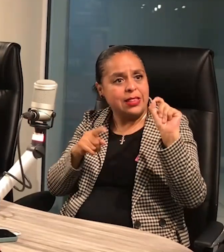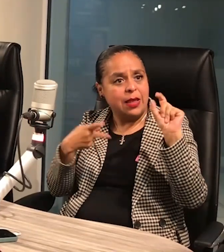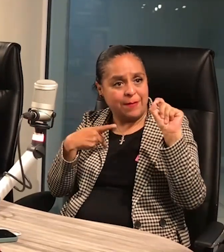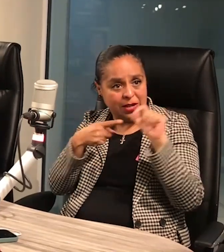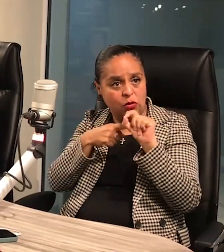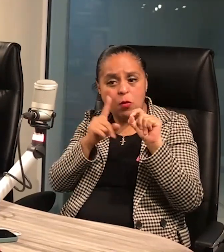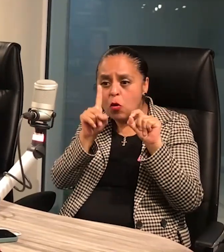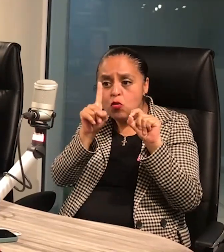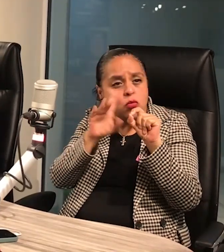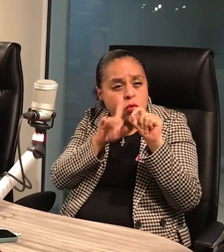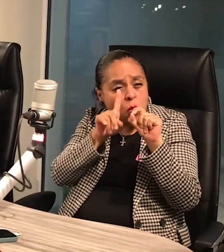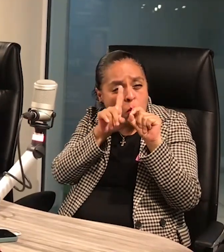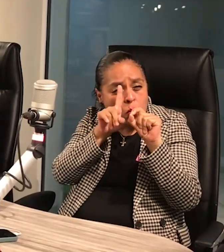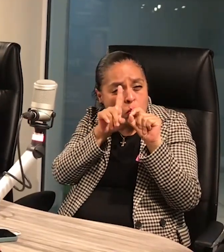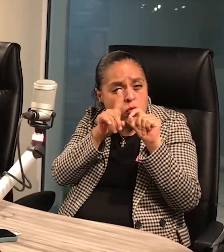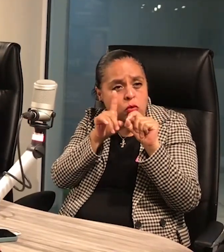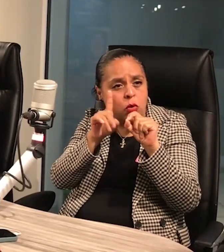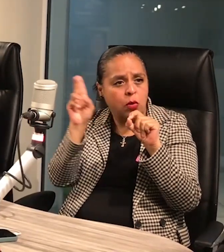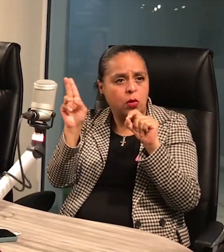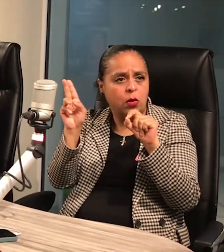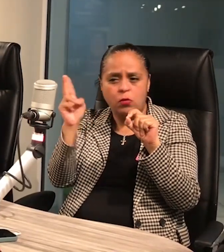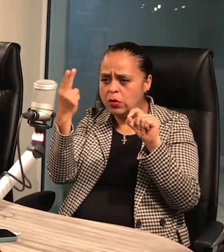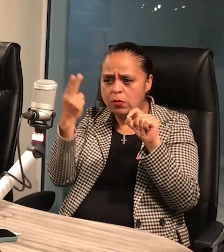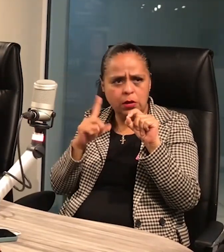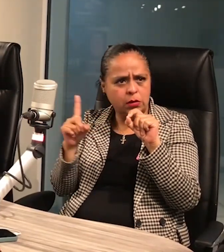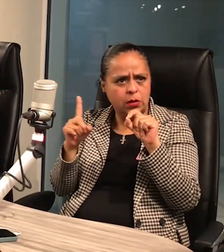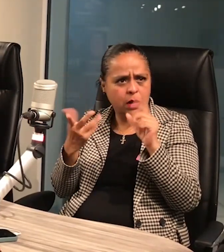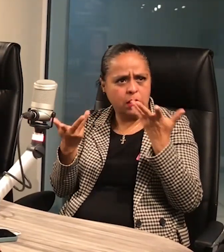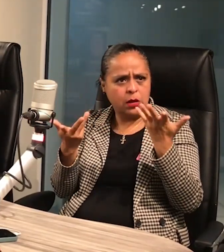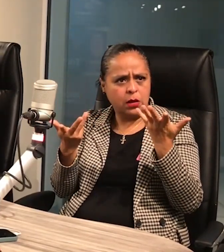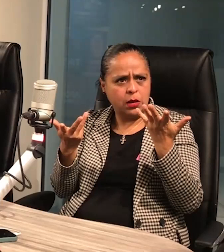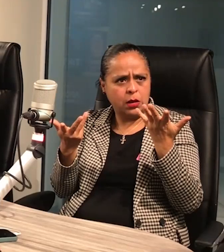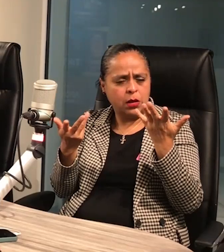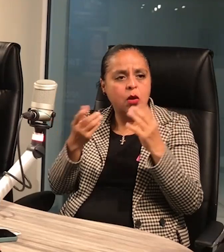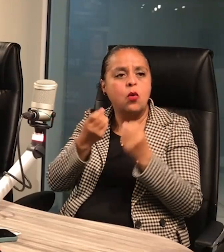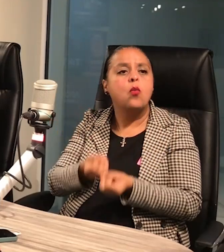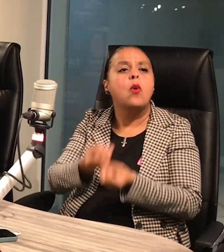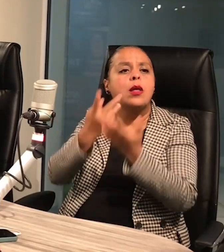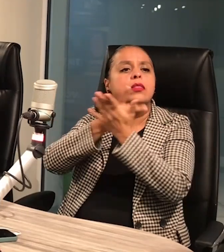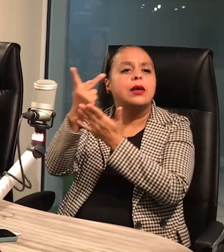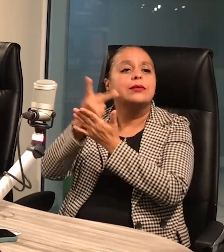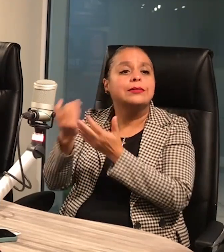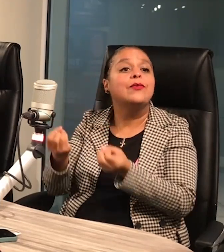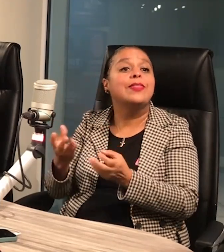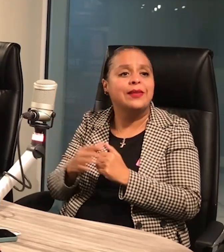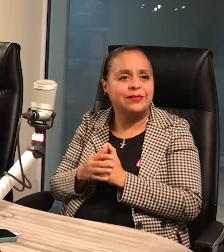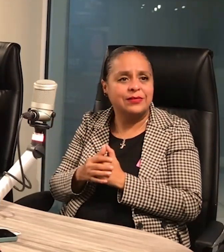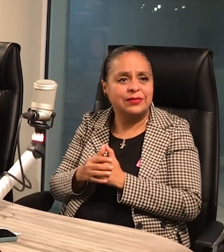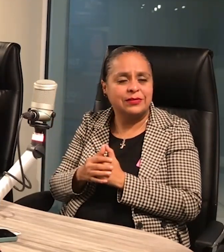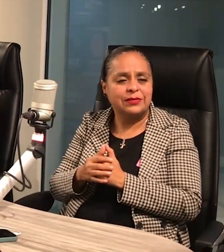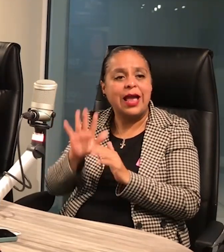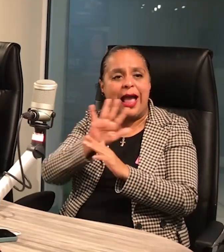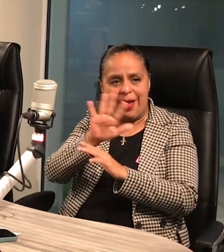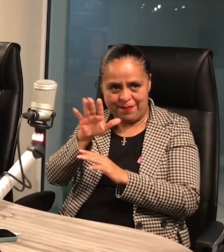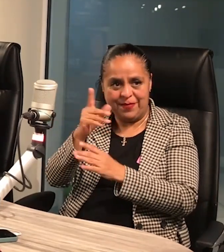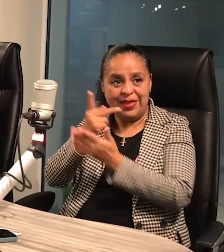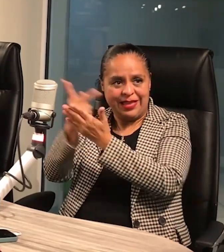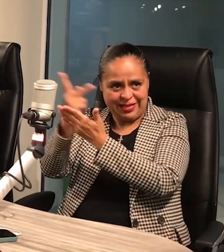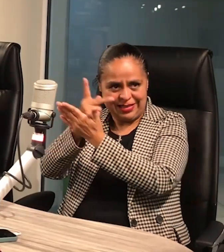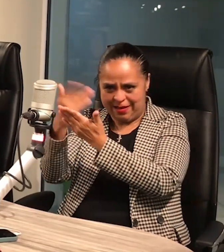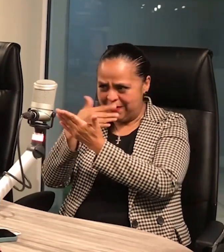universidad. Y luego, si nos ponemos a pensar cuántas de estas egresan, y luego si nos ponemos a pensar cuántas de